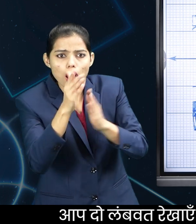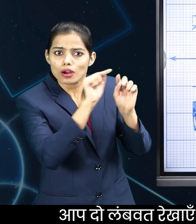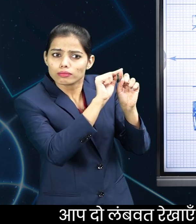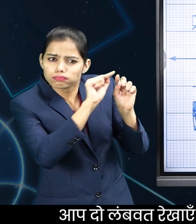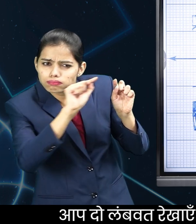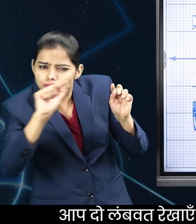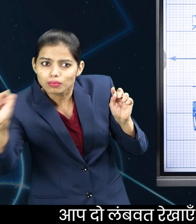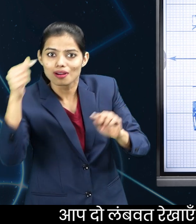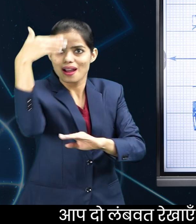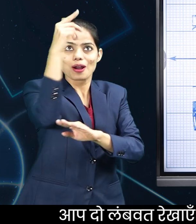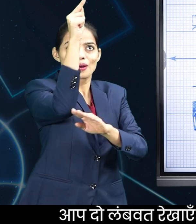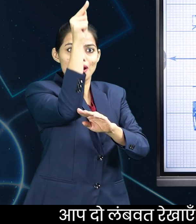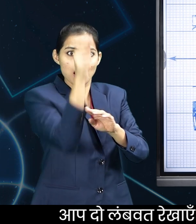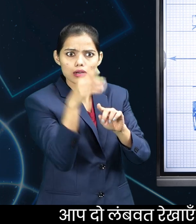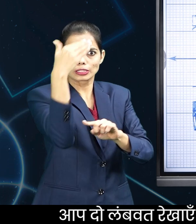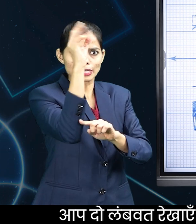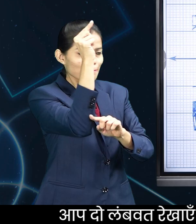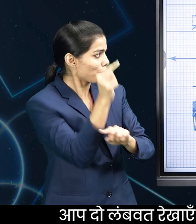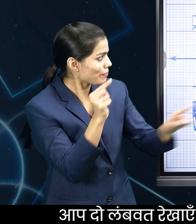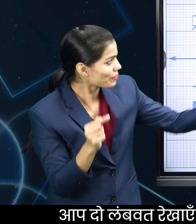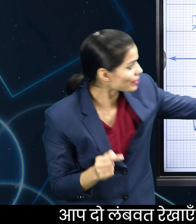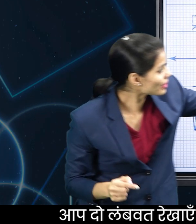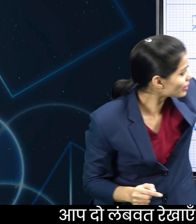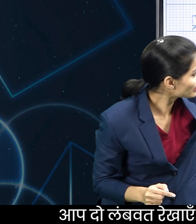कि झंडा चौराहे के पास इंगित है।